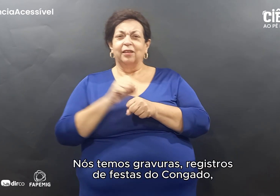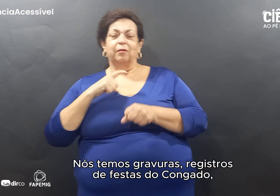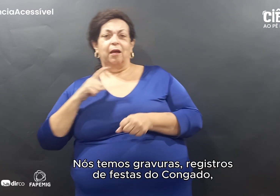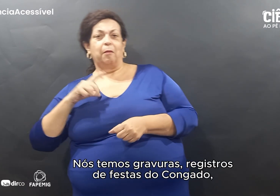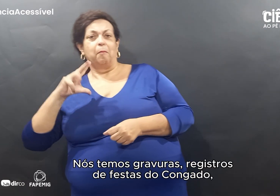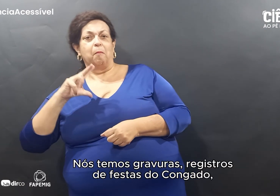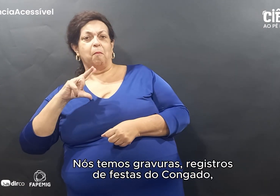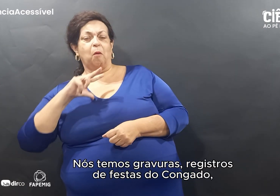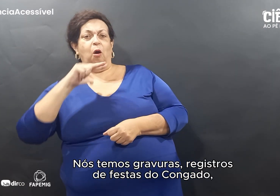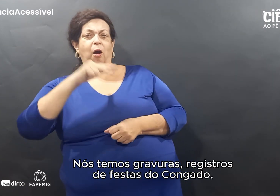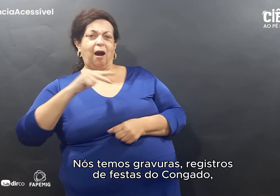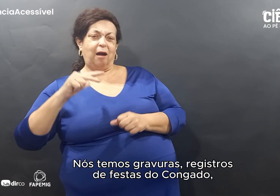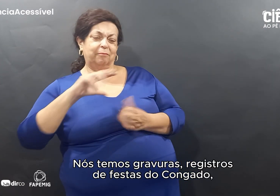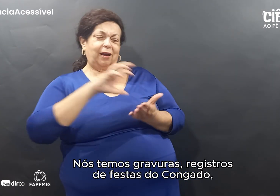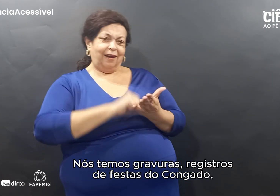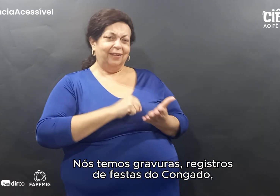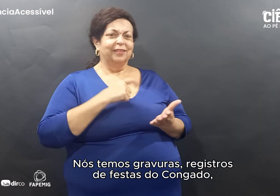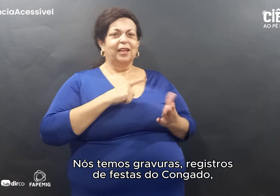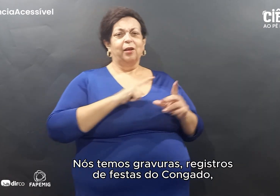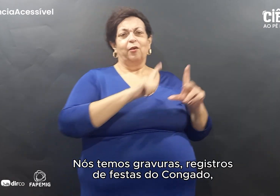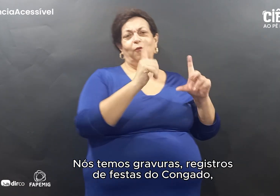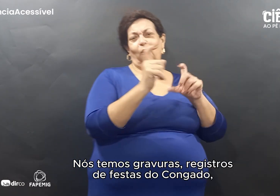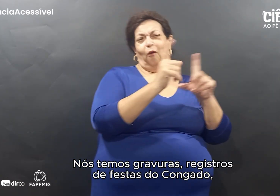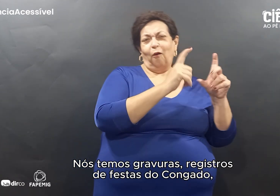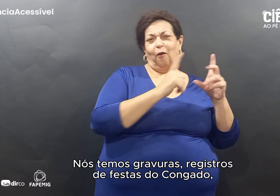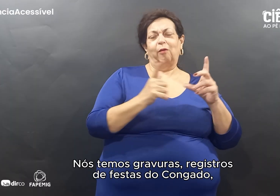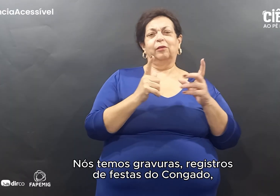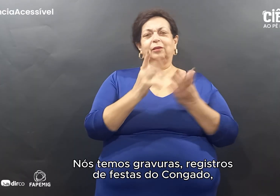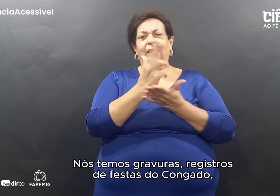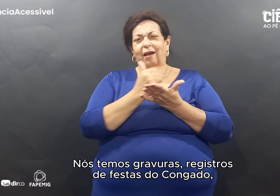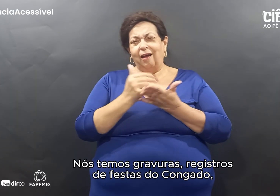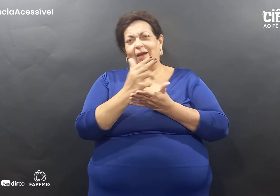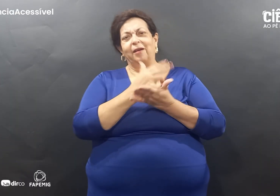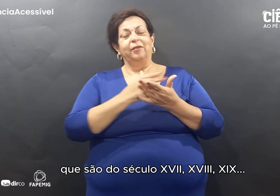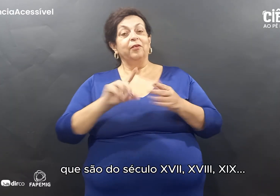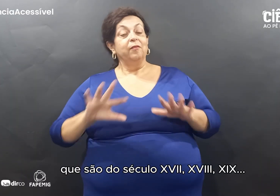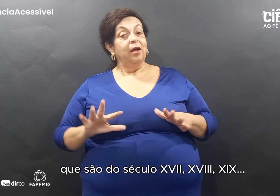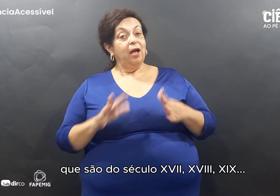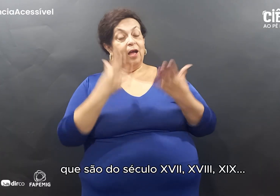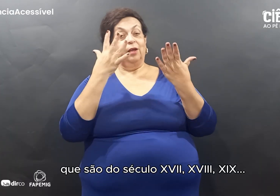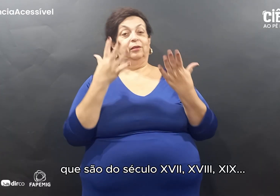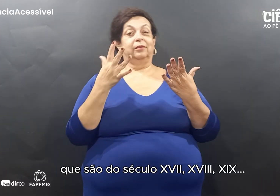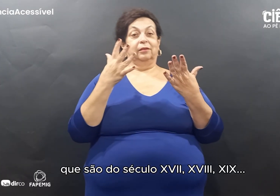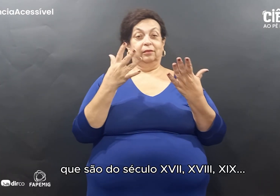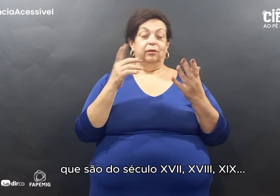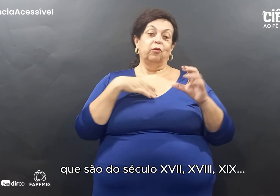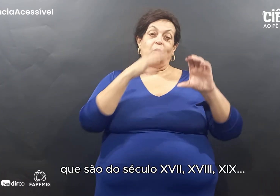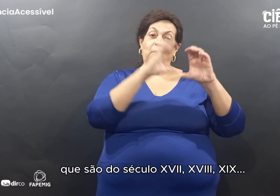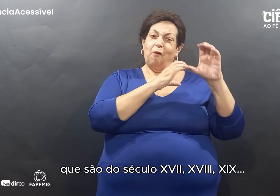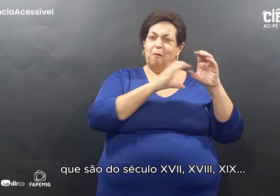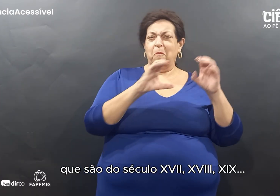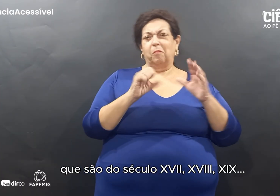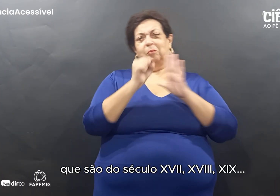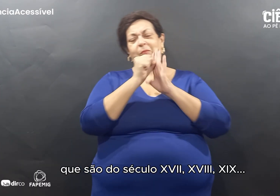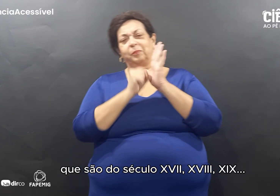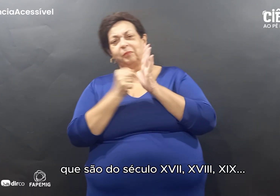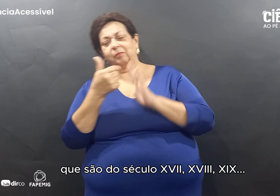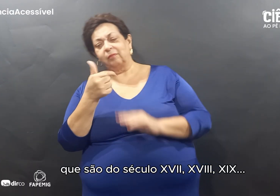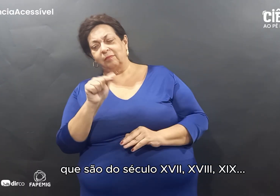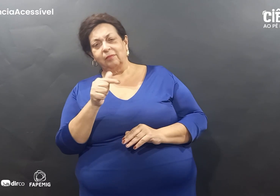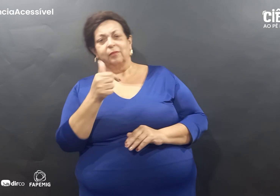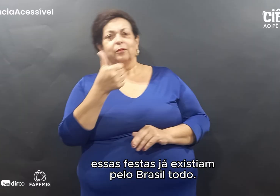temos gravuras, registros de festas do Congado, que são do século XVII,